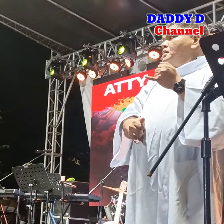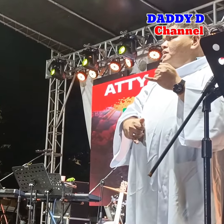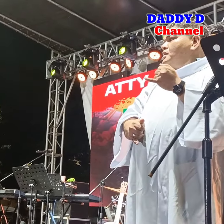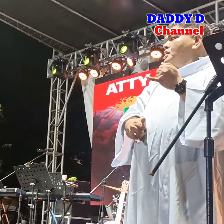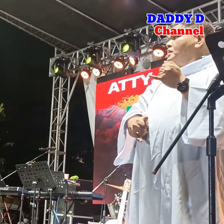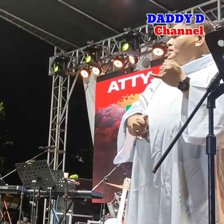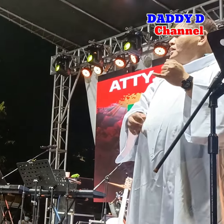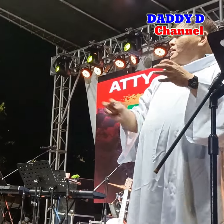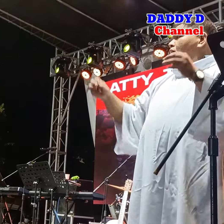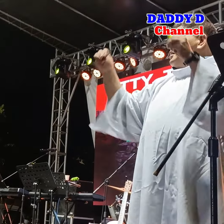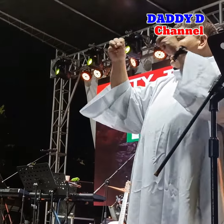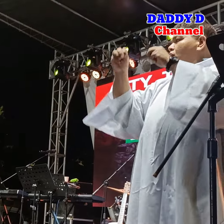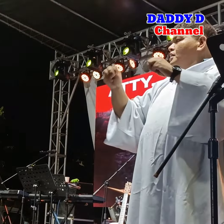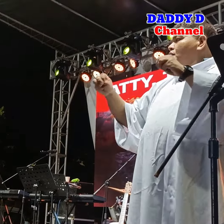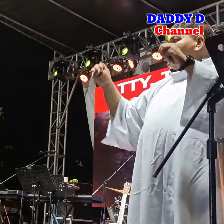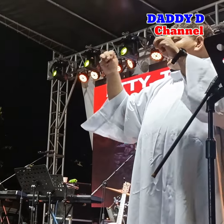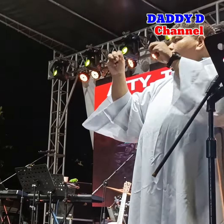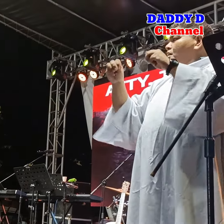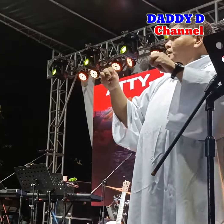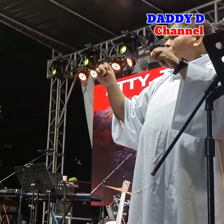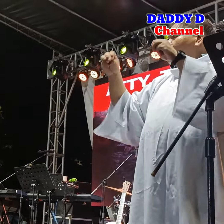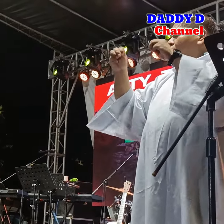sa Monday, may SONA.